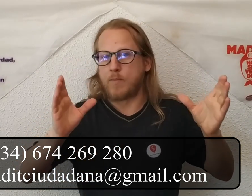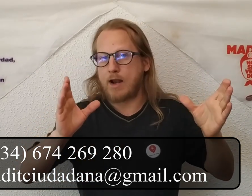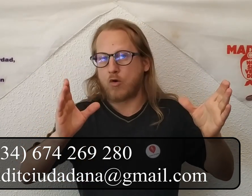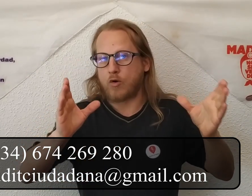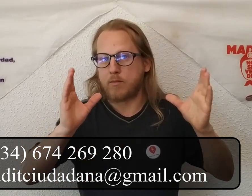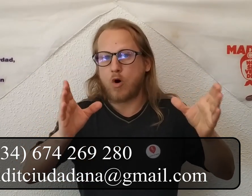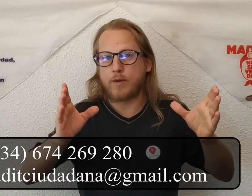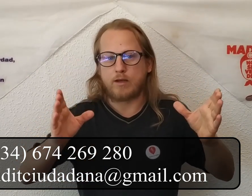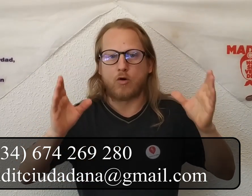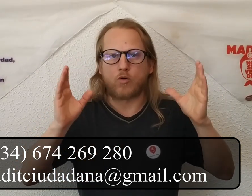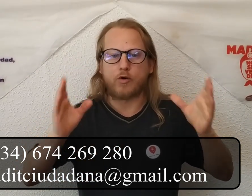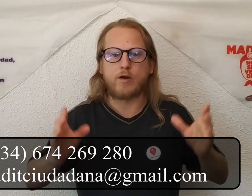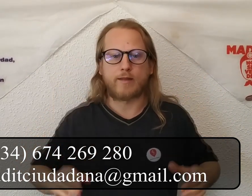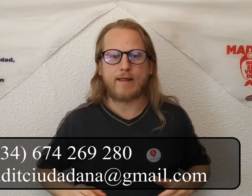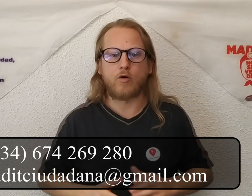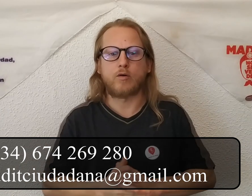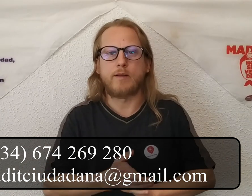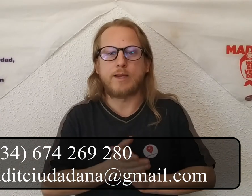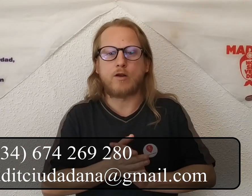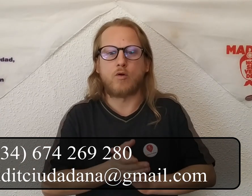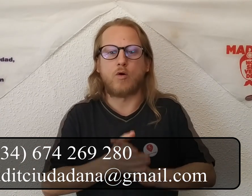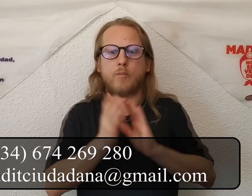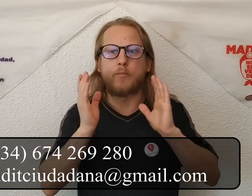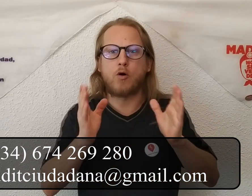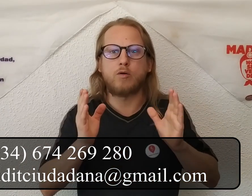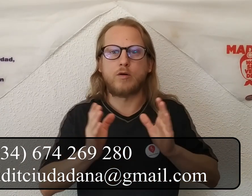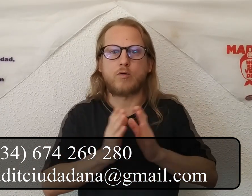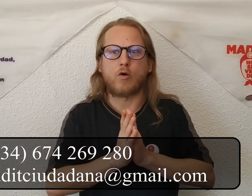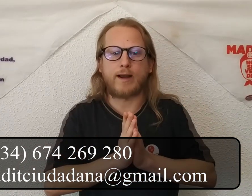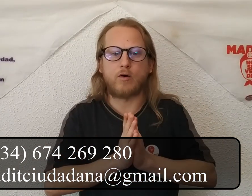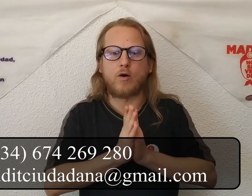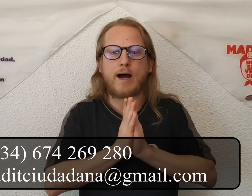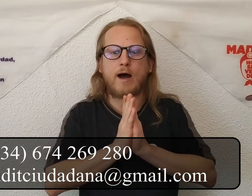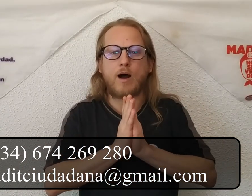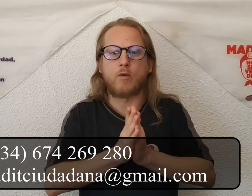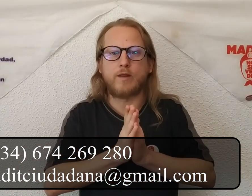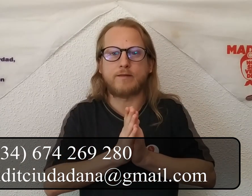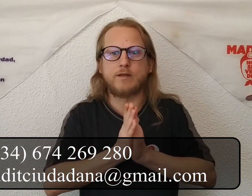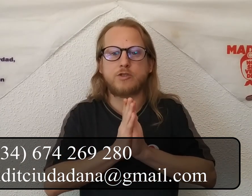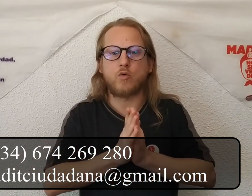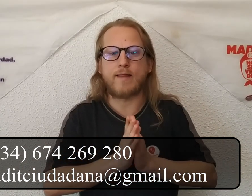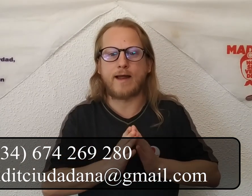hazlo con el móvil o con el ordenador, envíanoslo por correo a